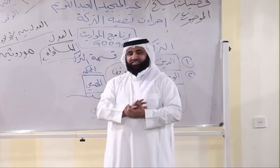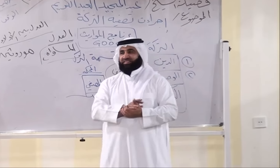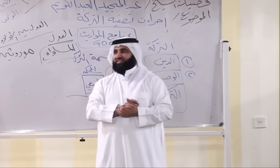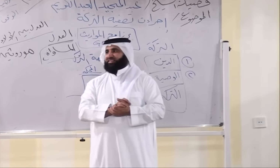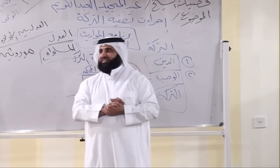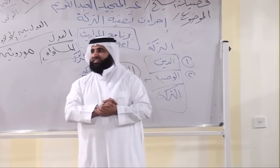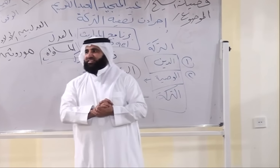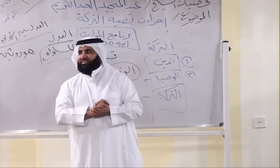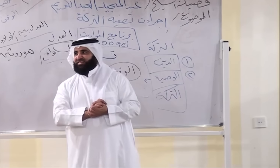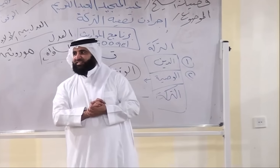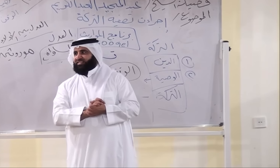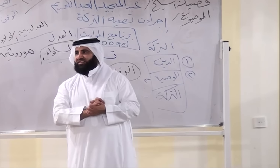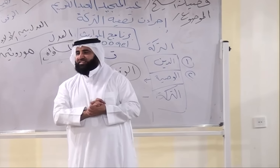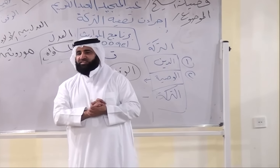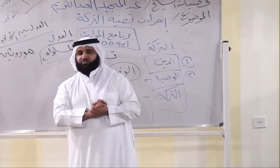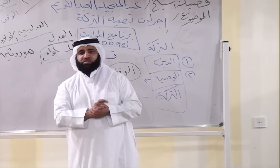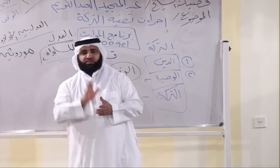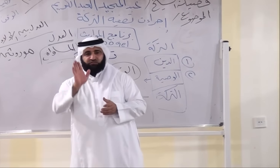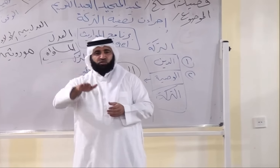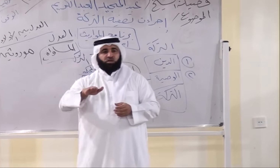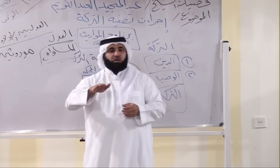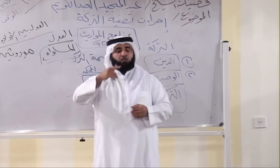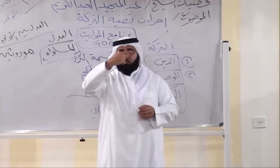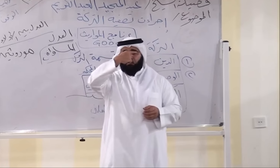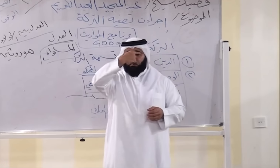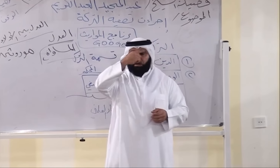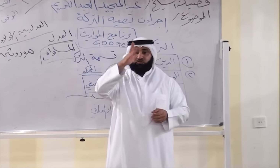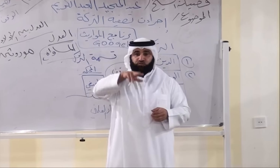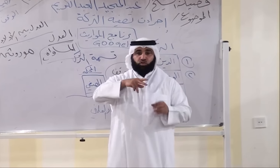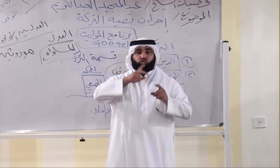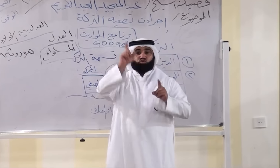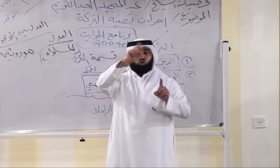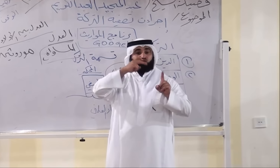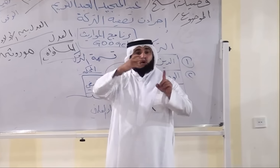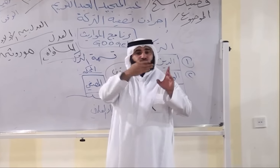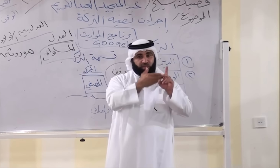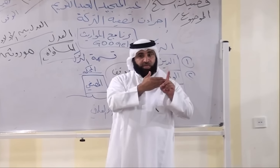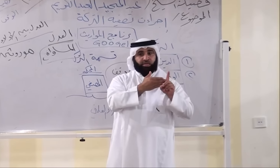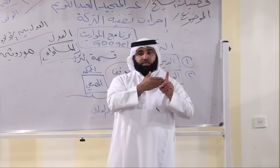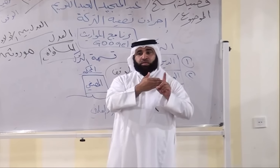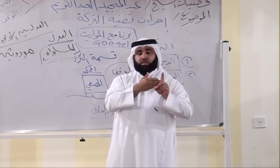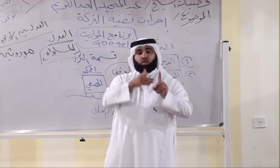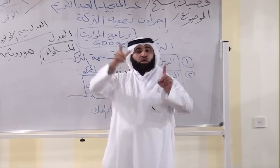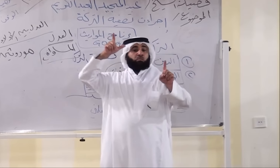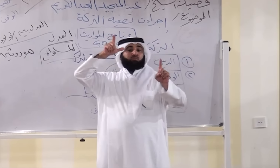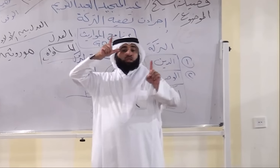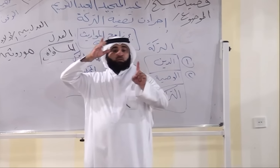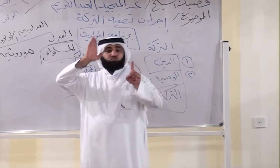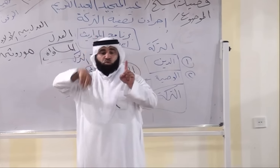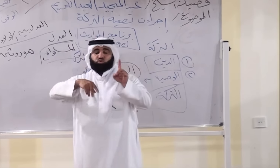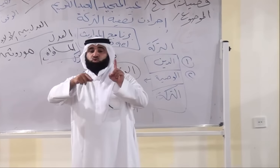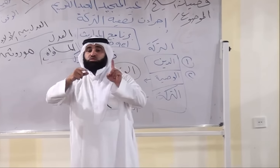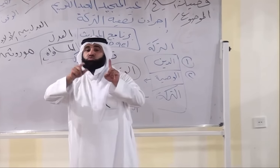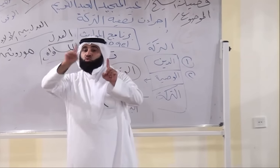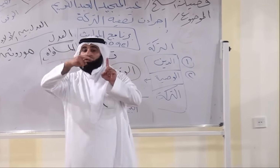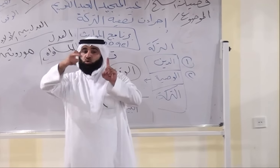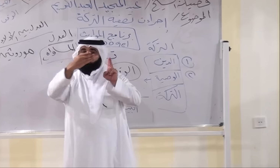لا، هذه لها فيها فتوى للشيخ ابن باز، وفيها فتوى كذلك للشيخ ابن عثيمين، ودائما نسأل